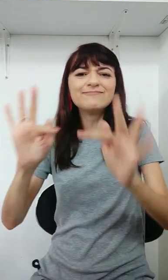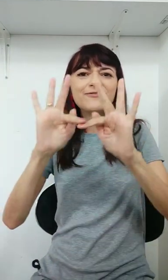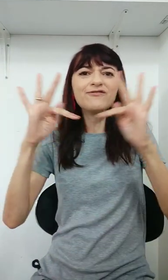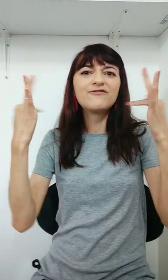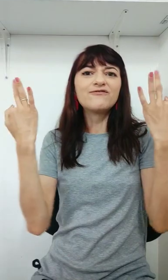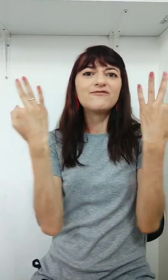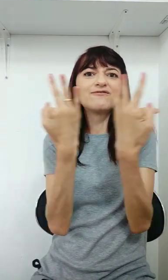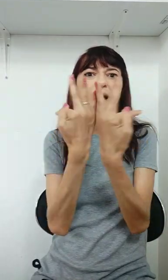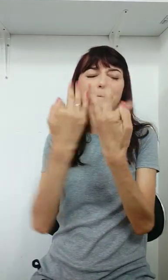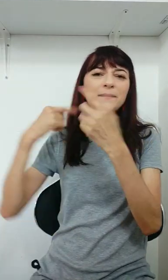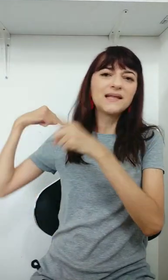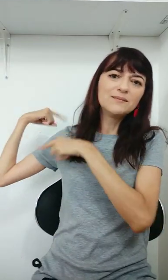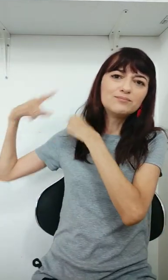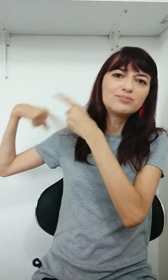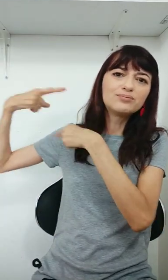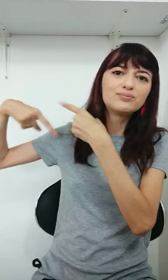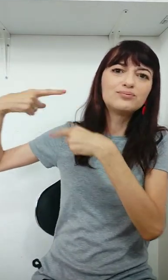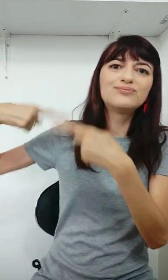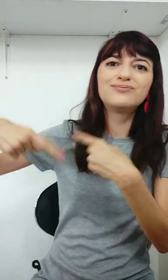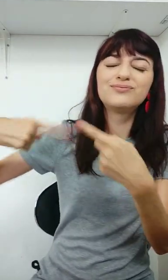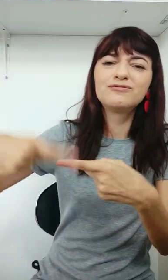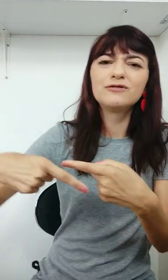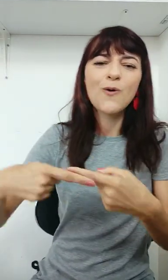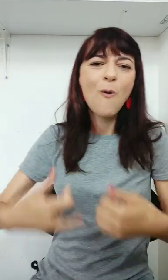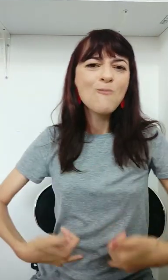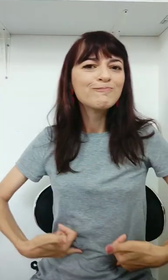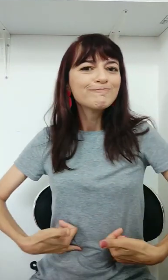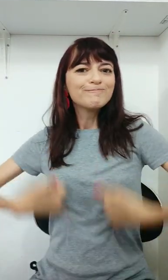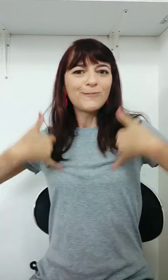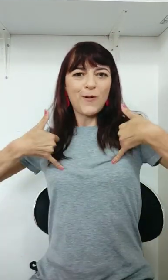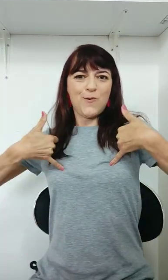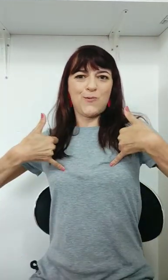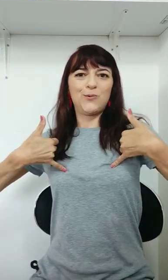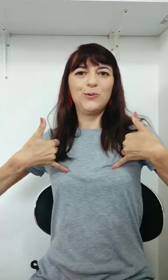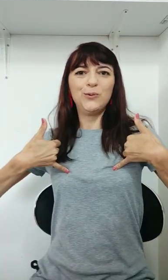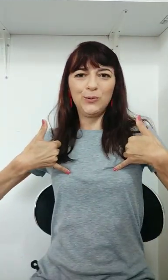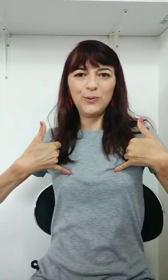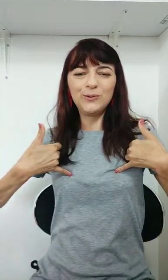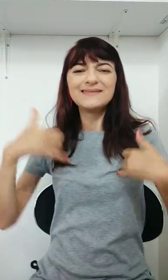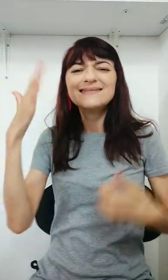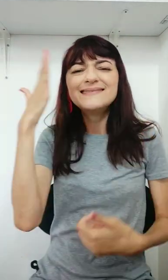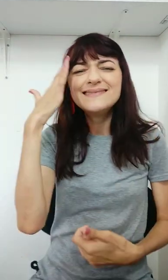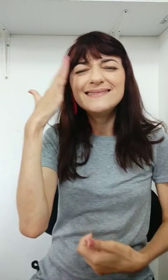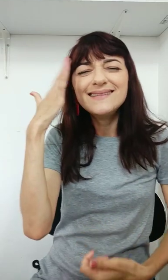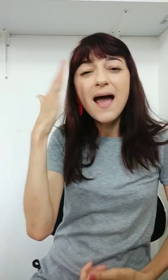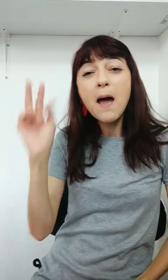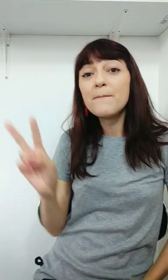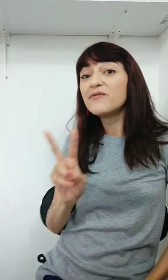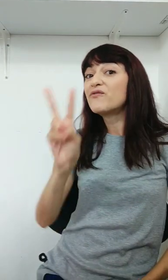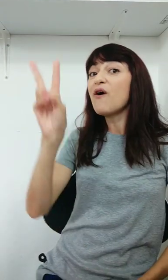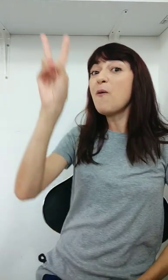Ela se identifica ali na família dela, tradicionalmente, com a cultura negra. Então ela defende também